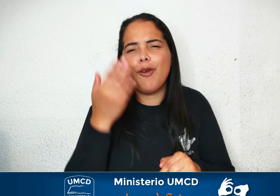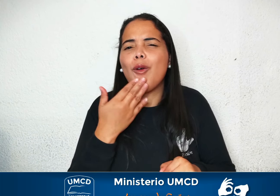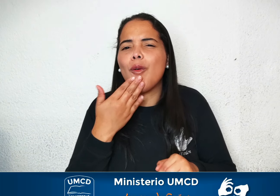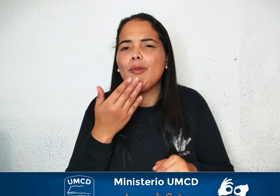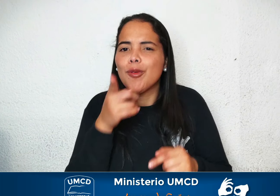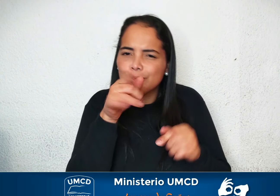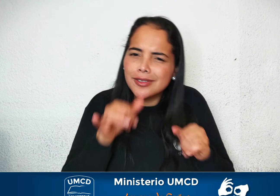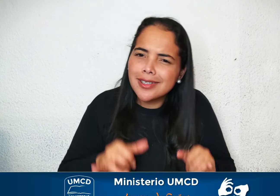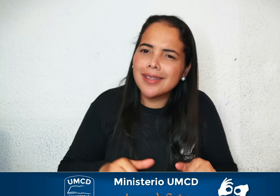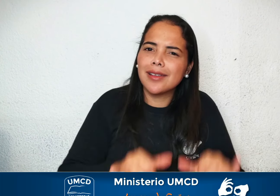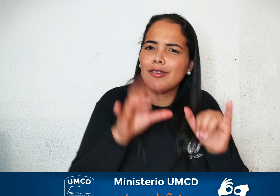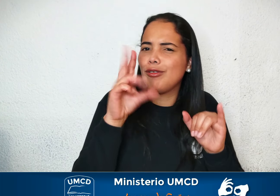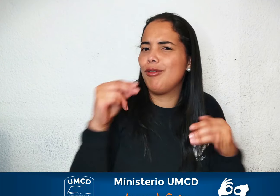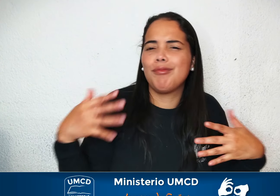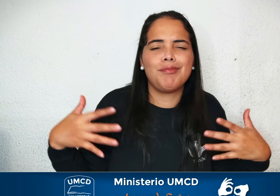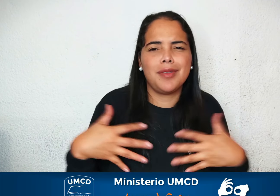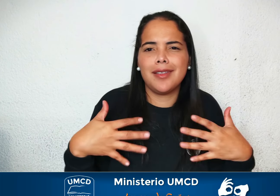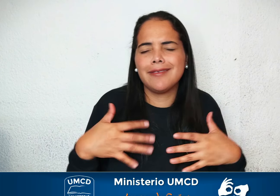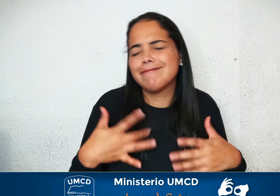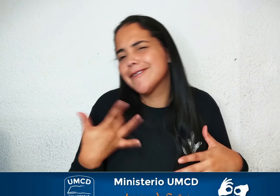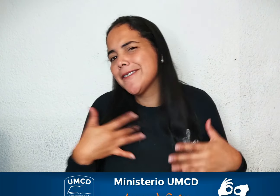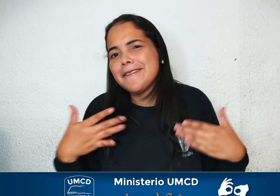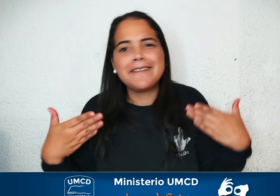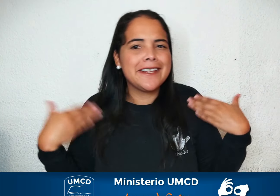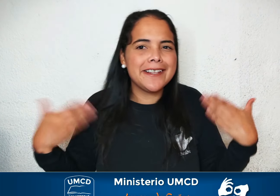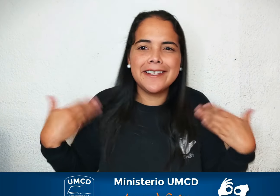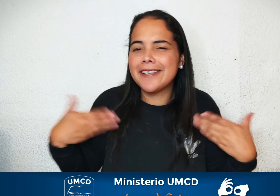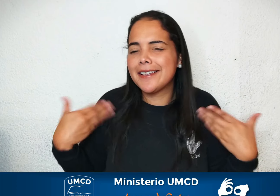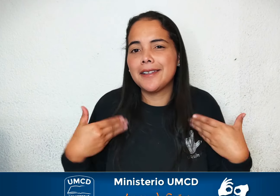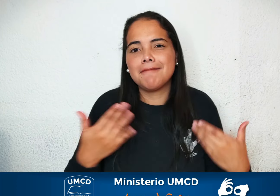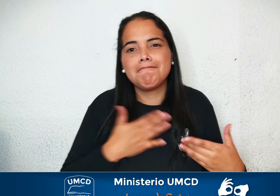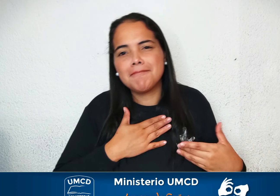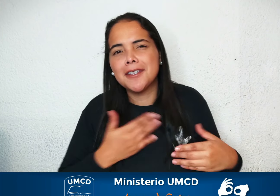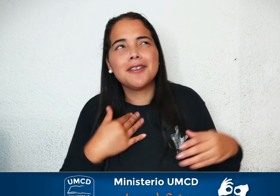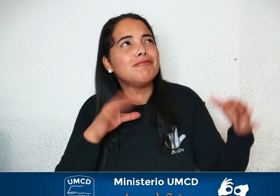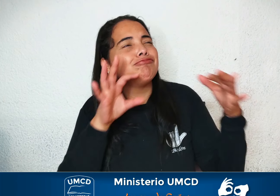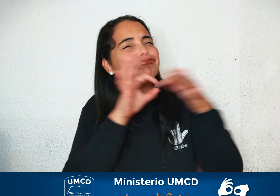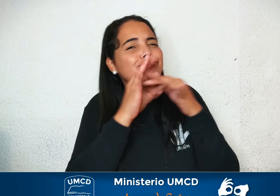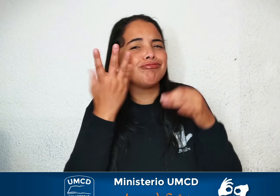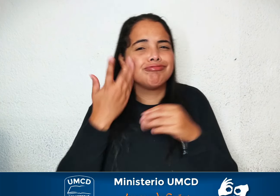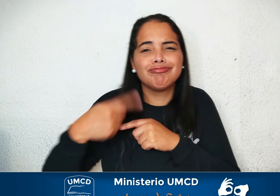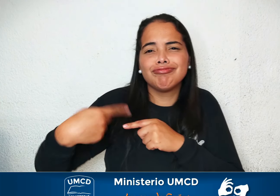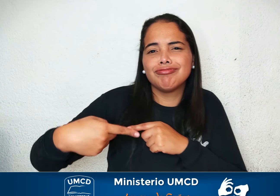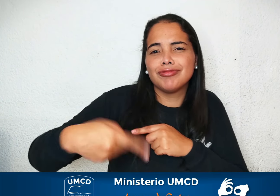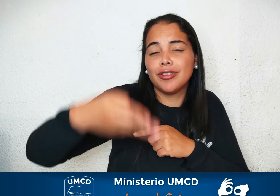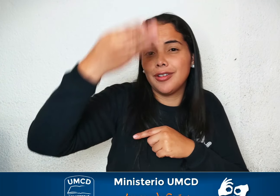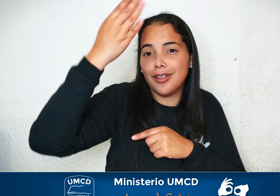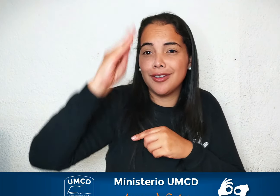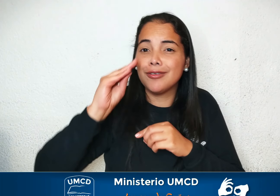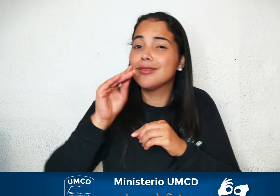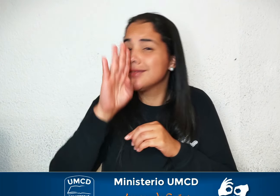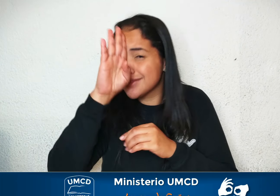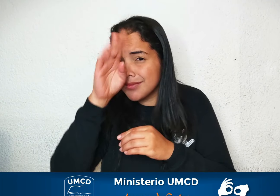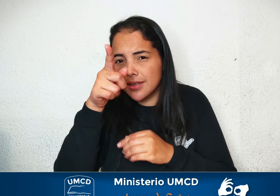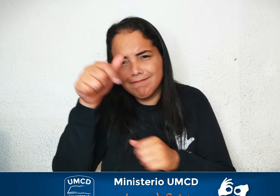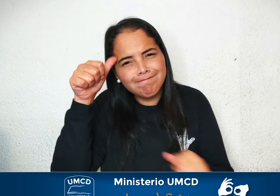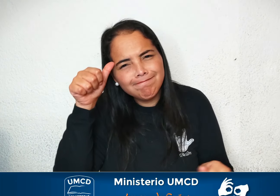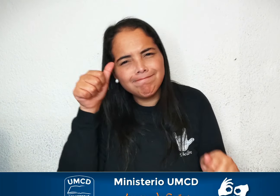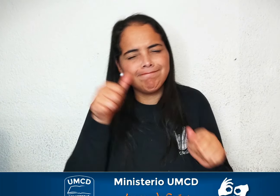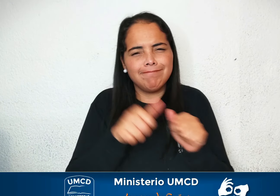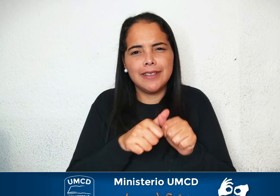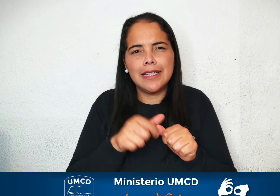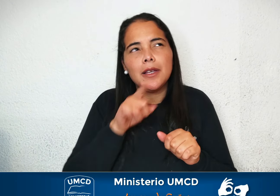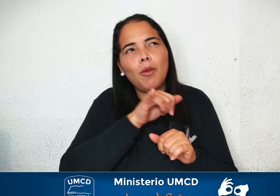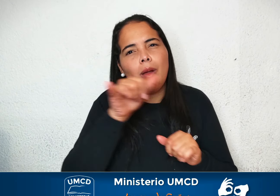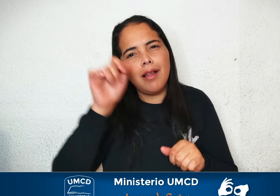manera como podemos seguir sin temor, avivando nuestras vidas en nuestra relación diaria con Él. Que Dios nos ayude a